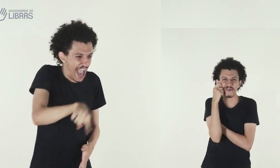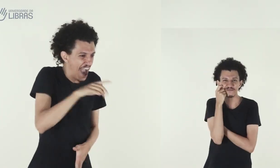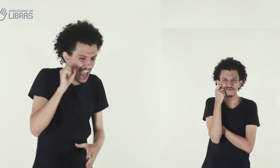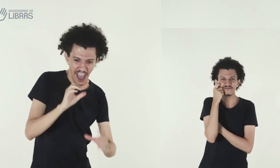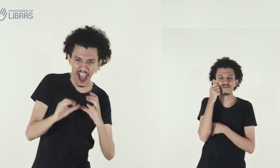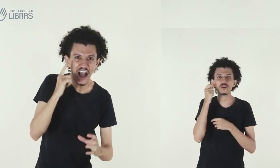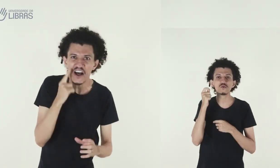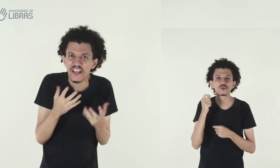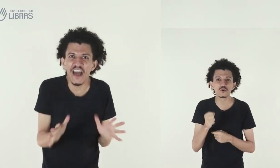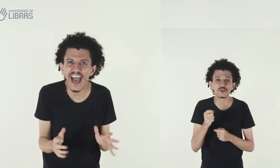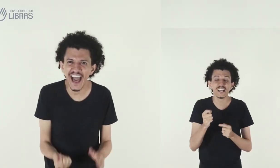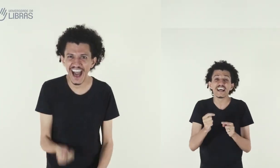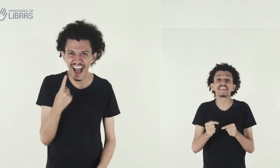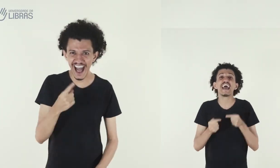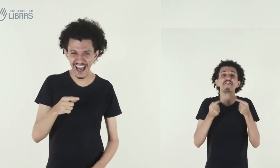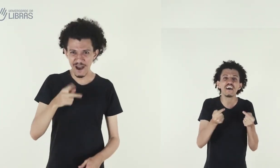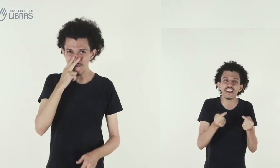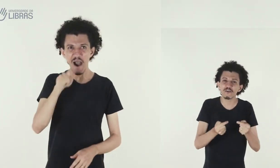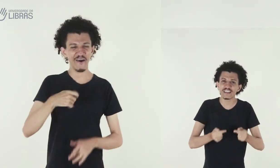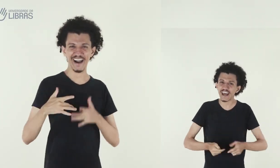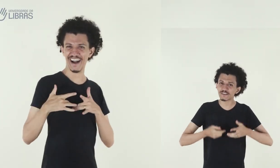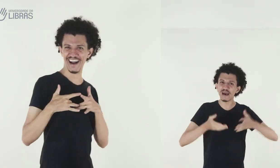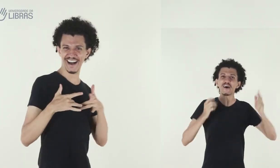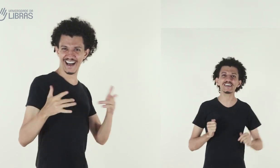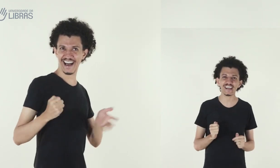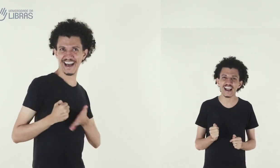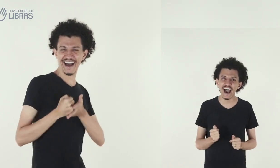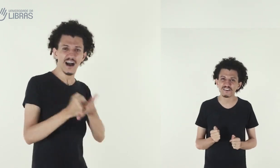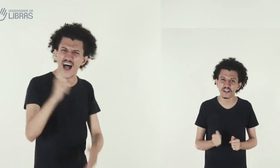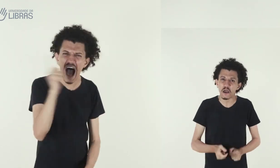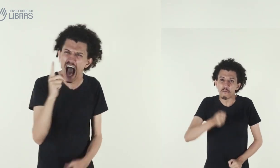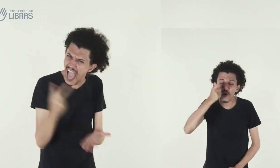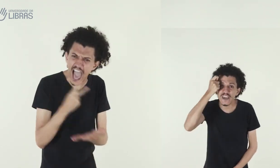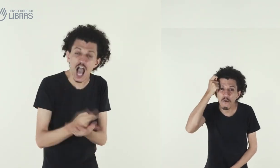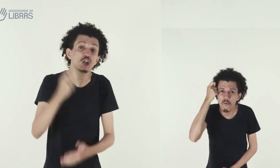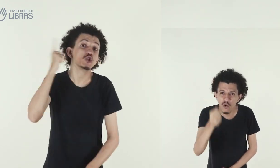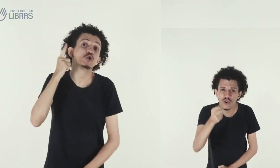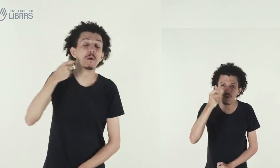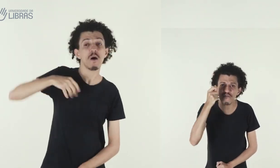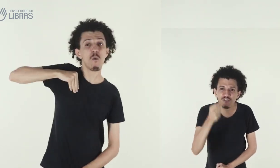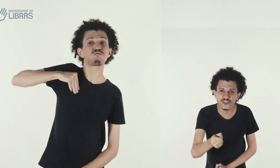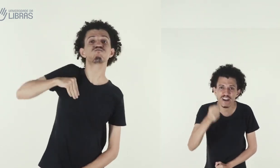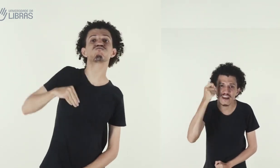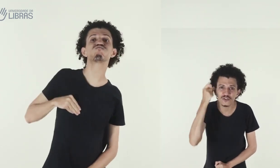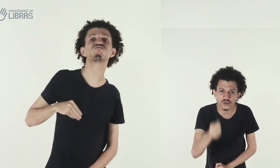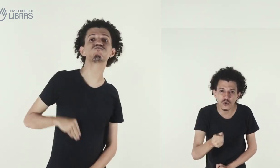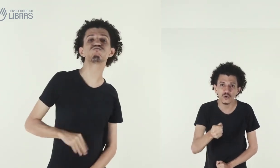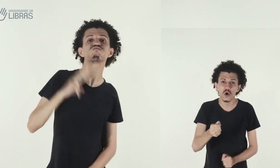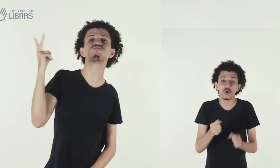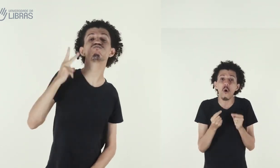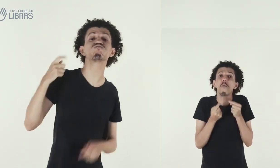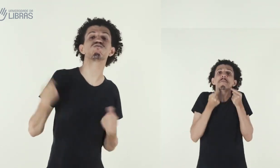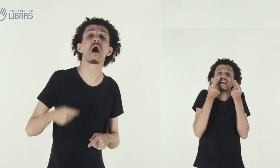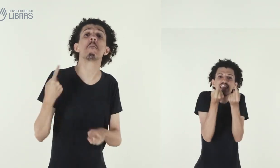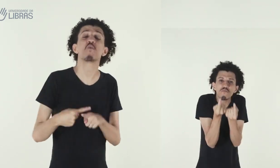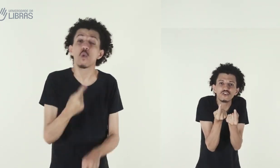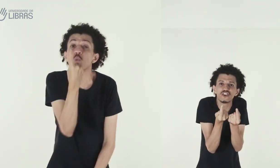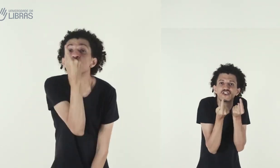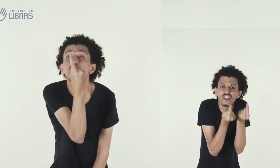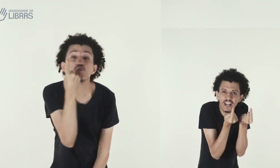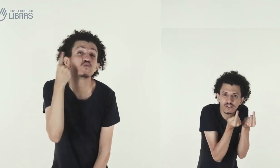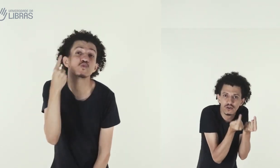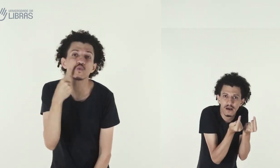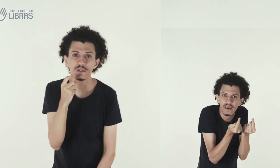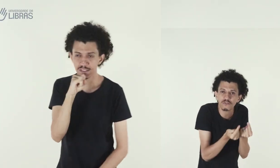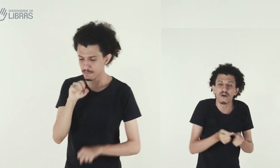boa ação? Os surdos deveriam ter os melhores salários, porque um único funcionário surdo com um mínimo